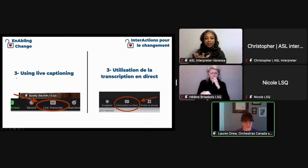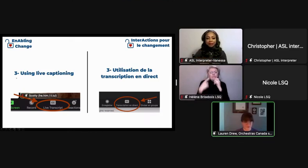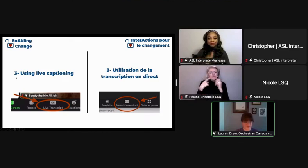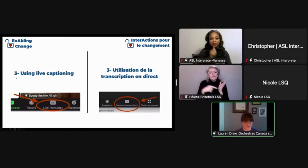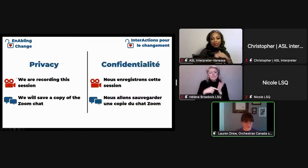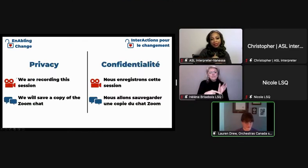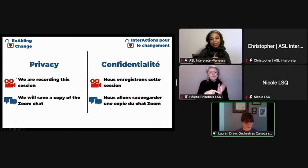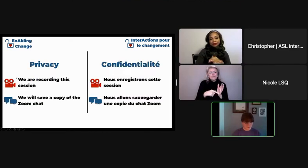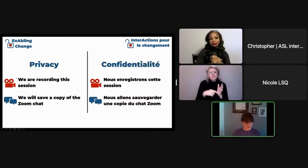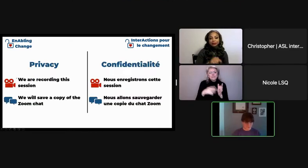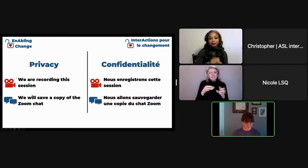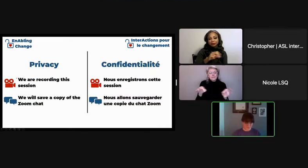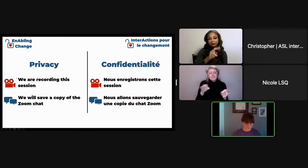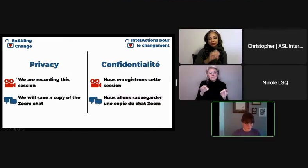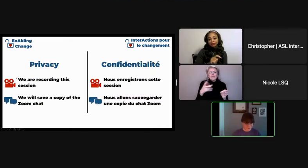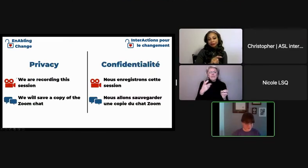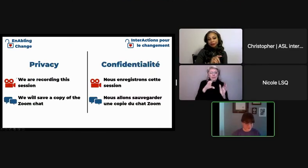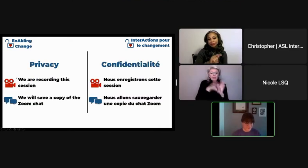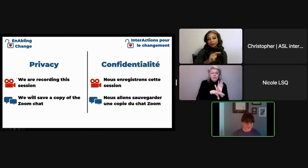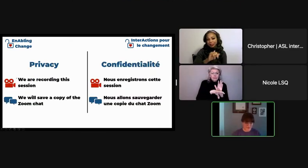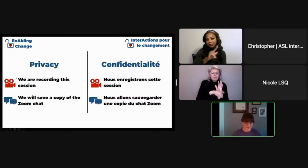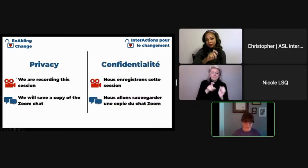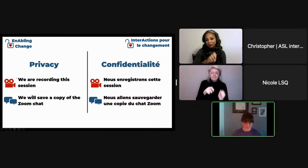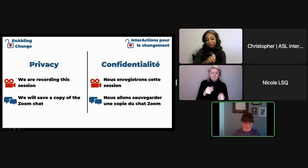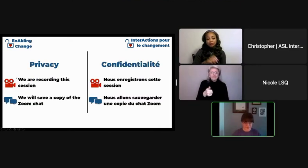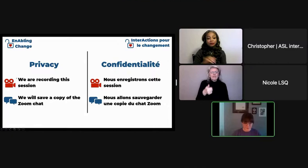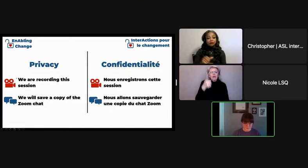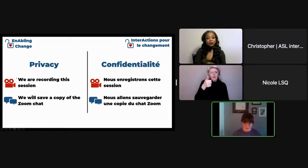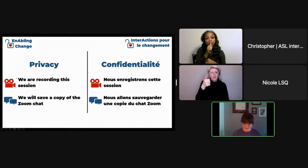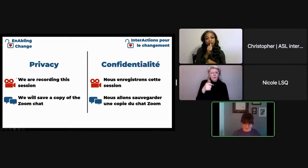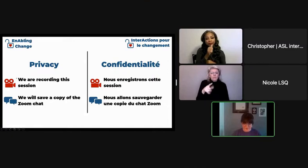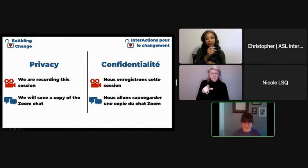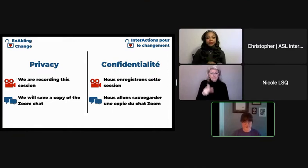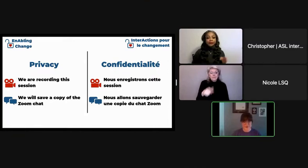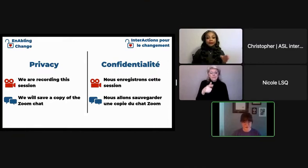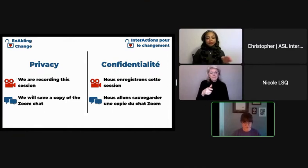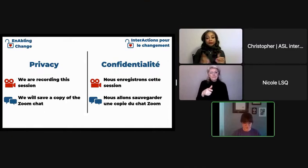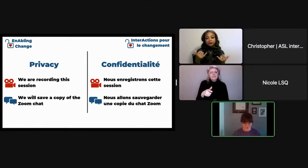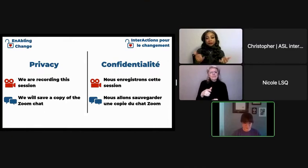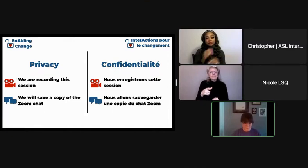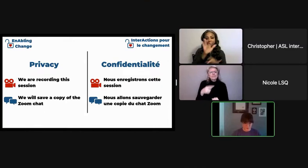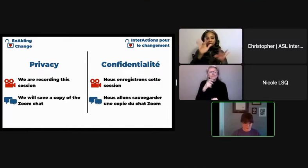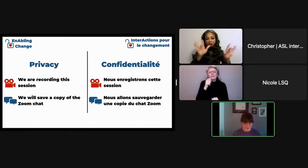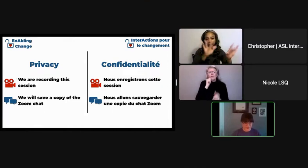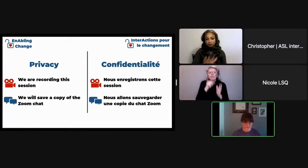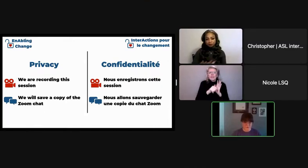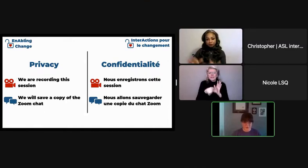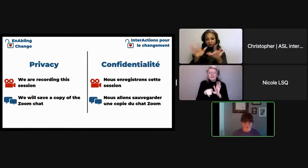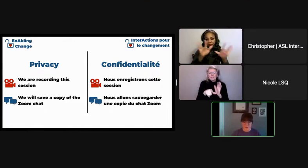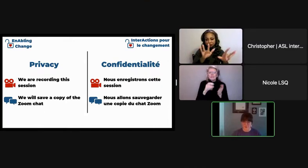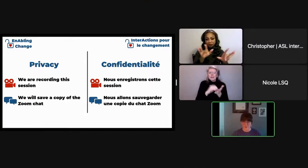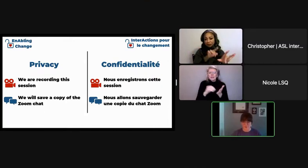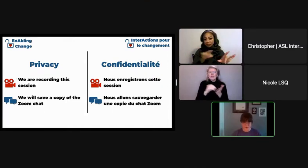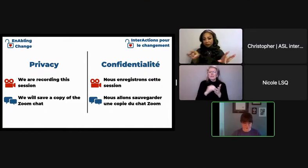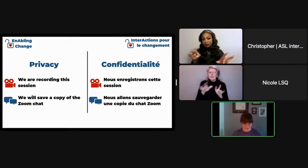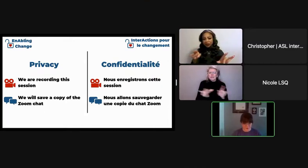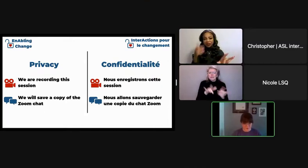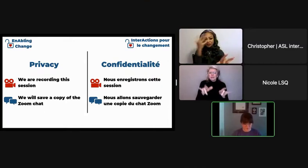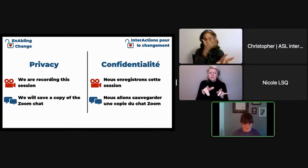les afficher. Pour les masquer, cliquez sur la flèche vers le haut. Ensuite, des notes de confidentialité. Nous allons enregistrer